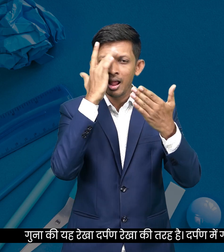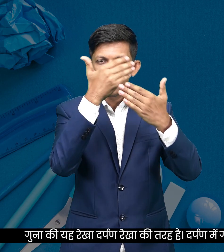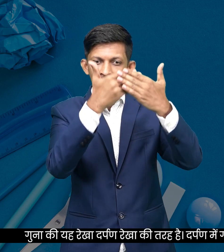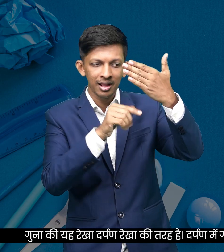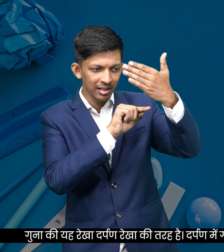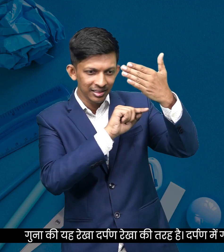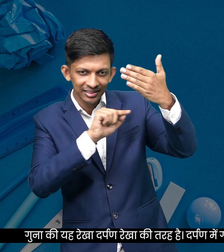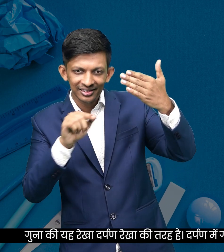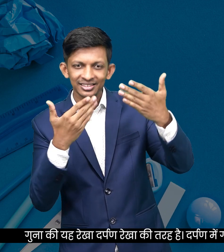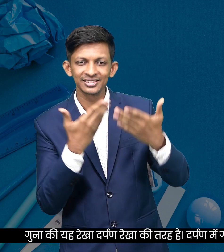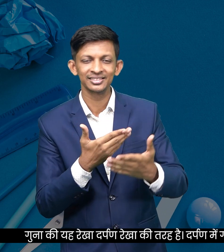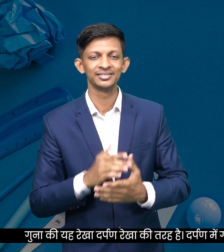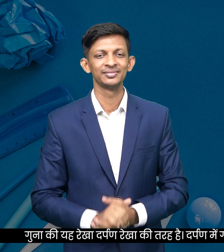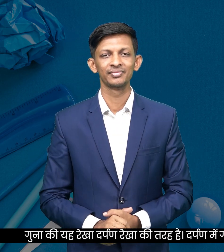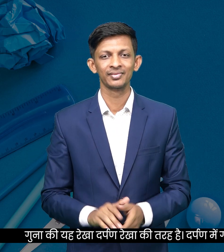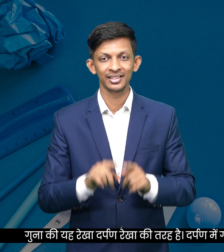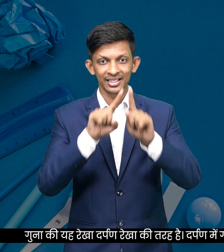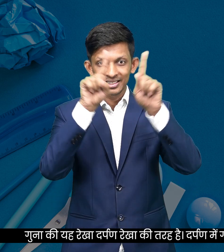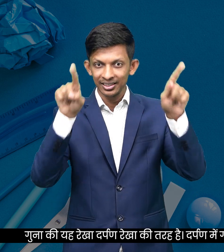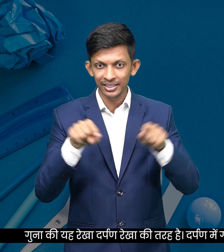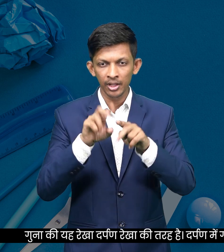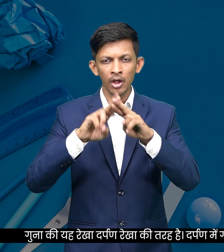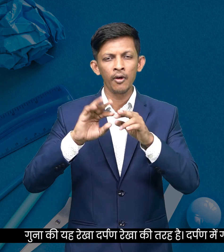छवि समरूपता की रेखा में वस्तु को दर्शाती है।